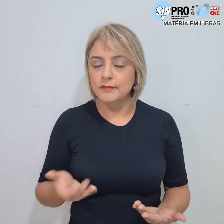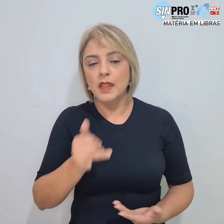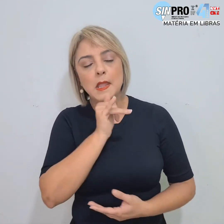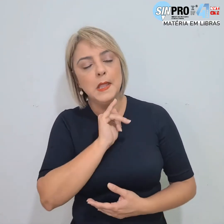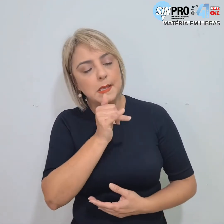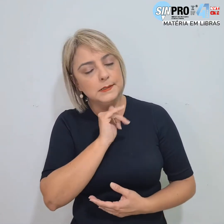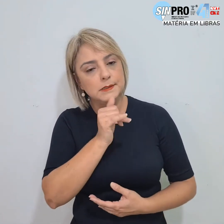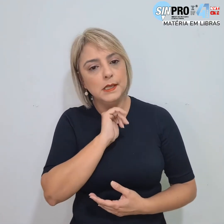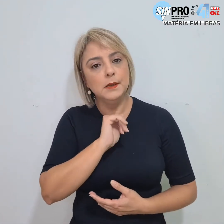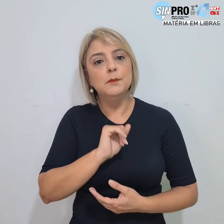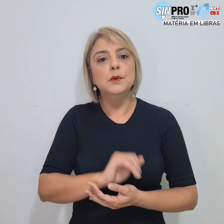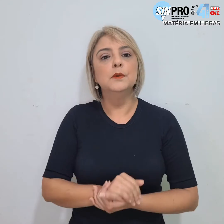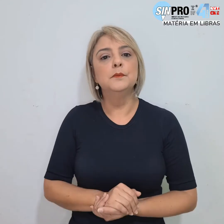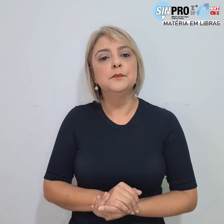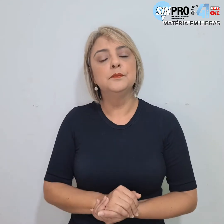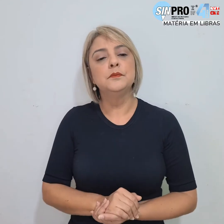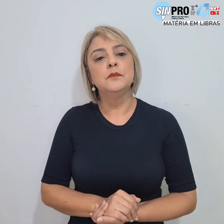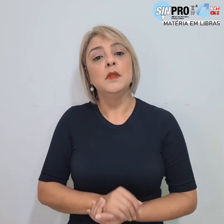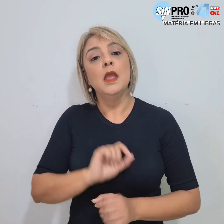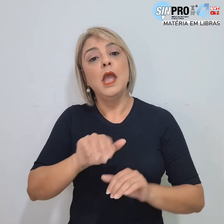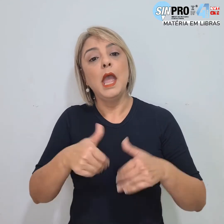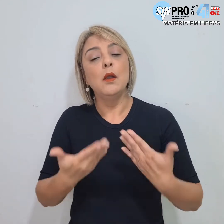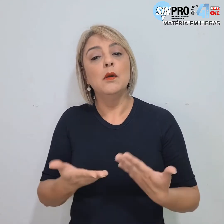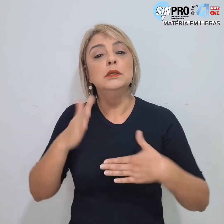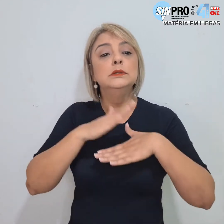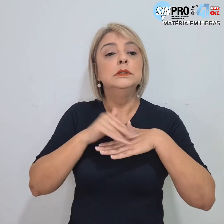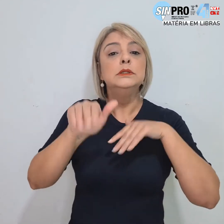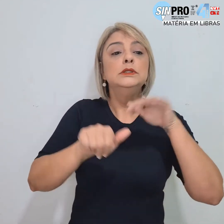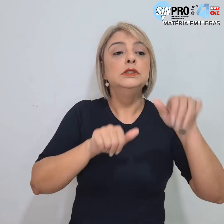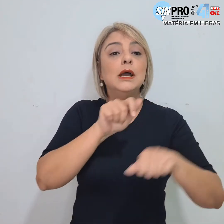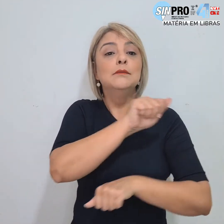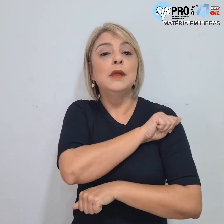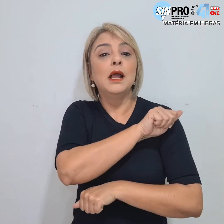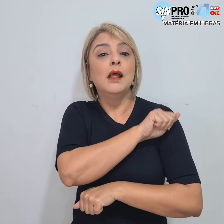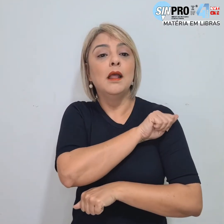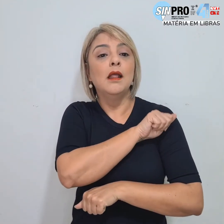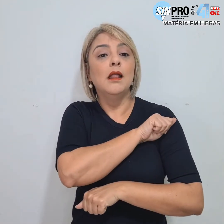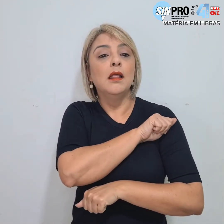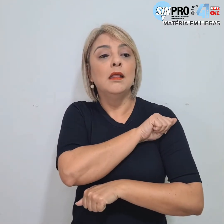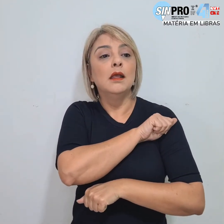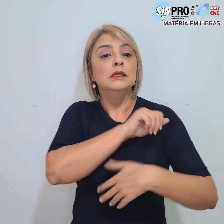Exemplo claro disso é quando se chama os estudantes de clientela.